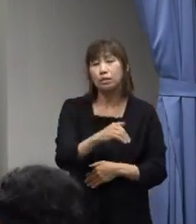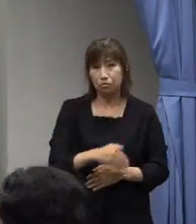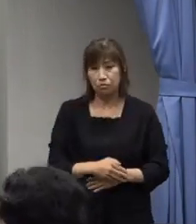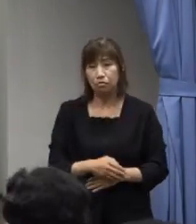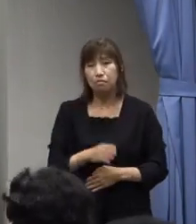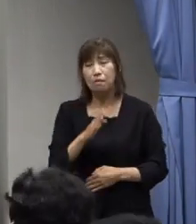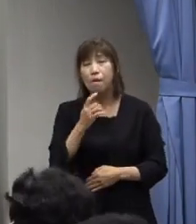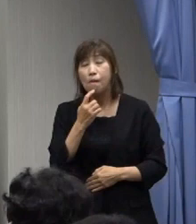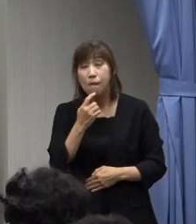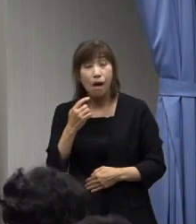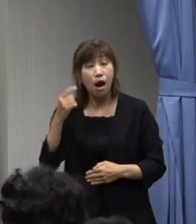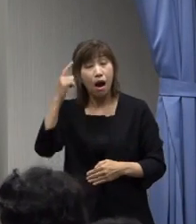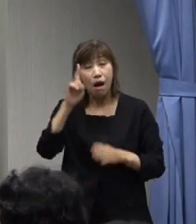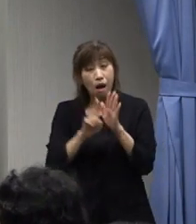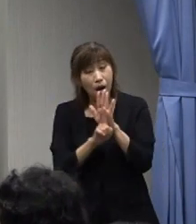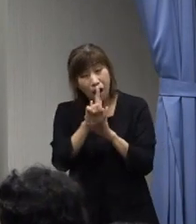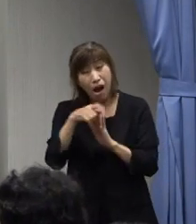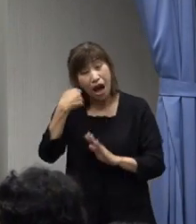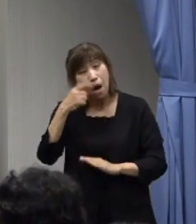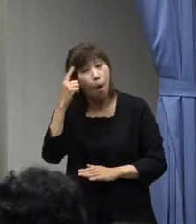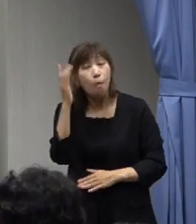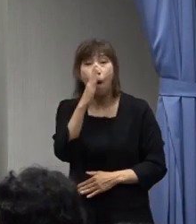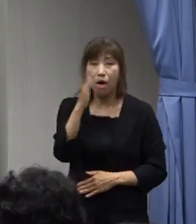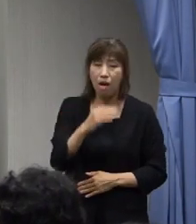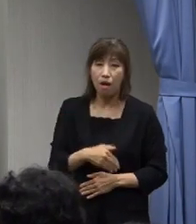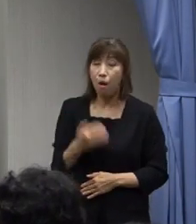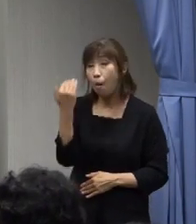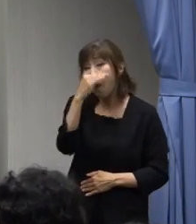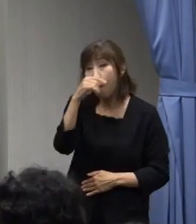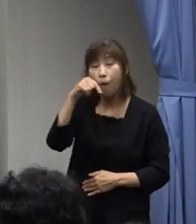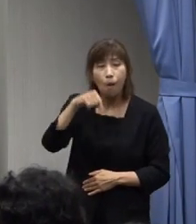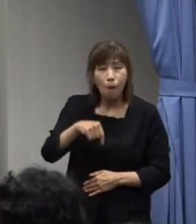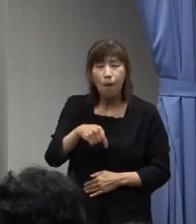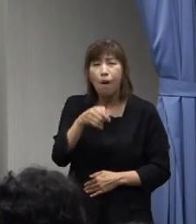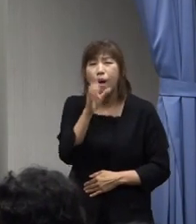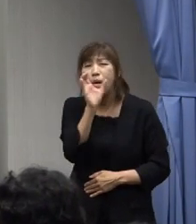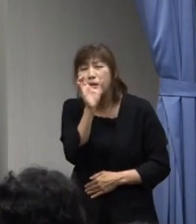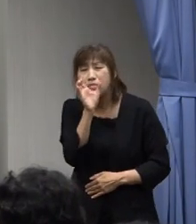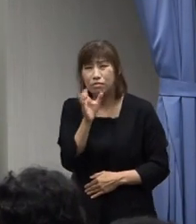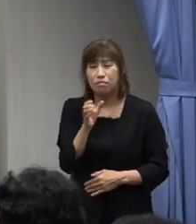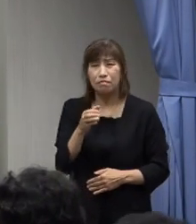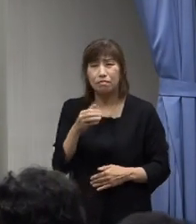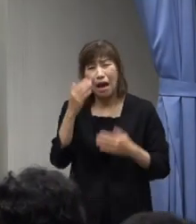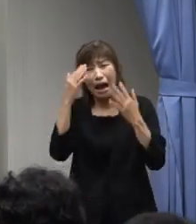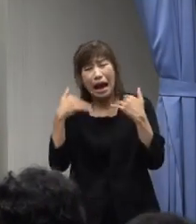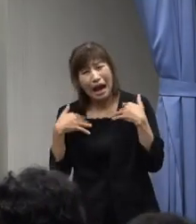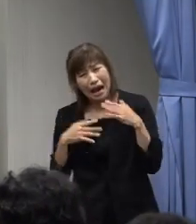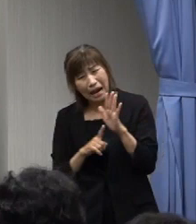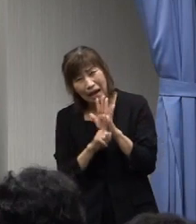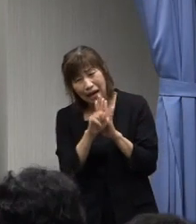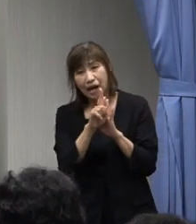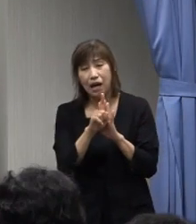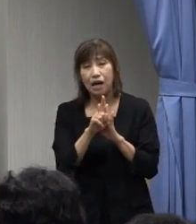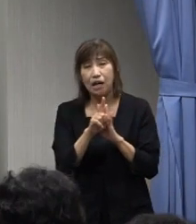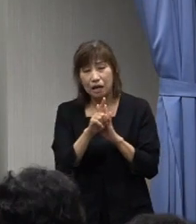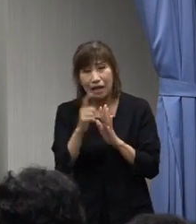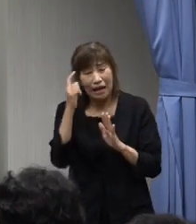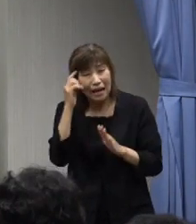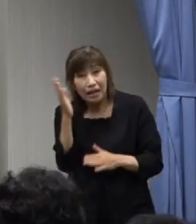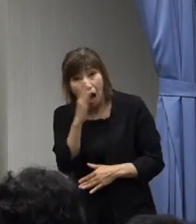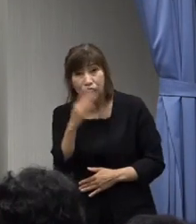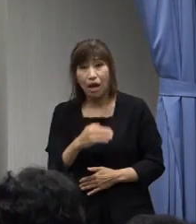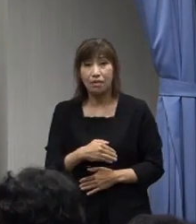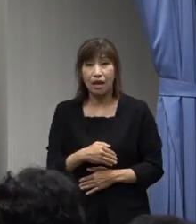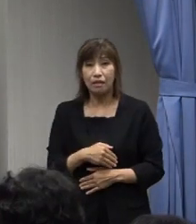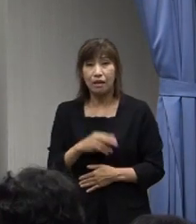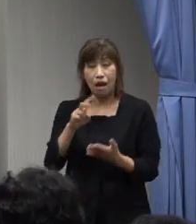その非常に熱中症の環境の中にあって、水分が不足しているような状態になっている、そこに気づかないということがあります。また、その暑さに